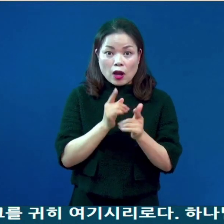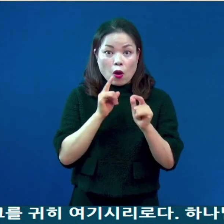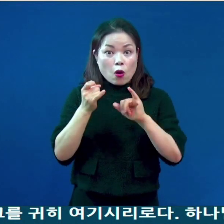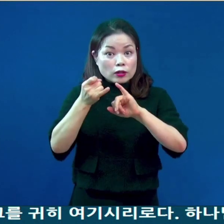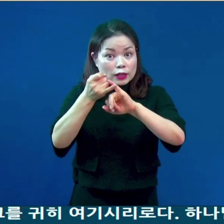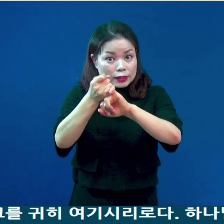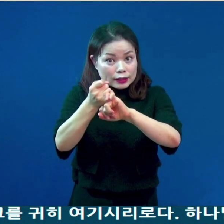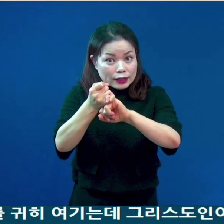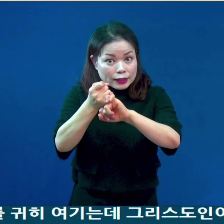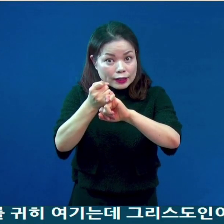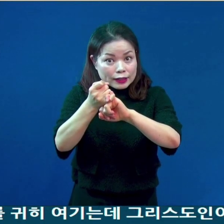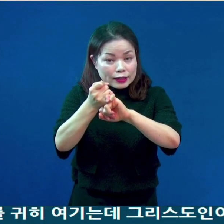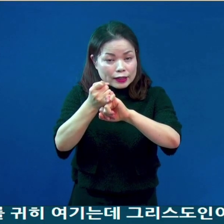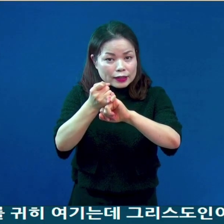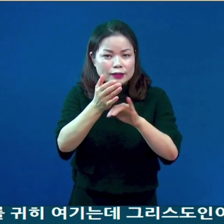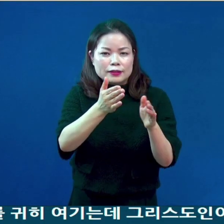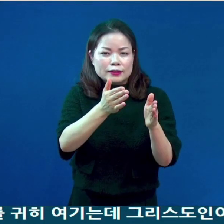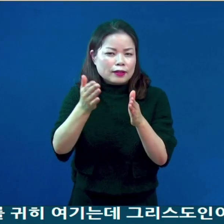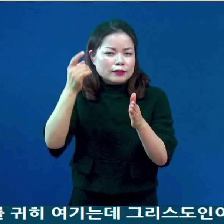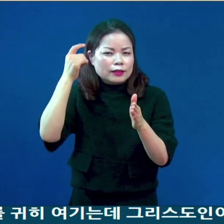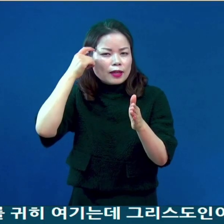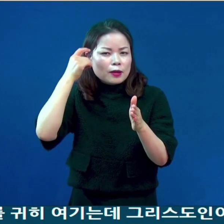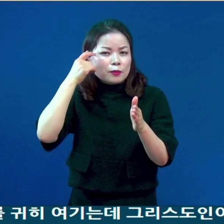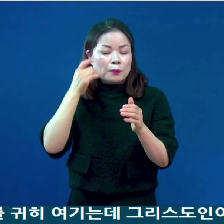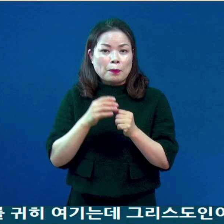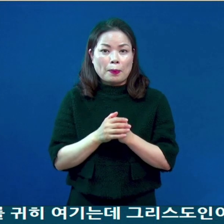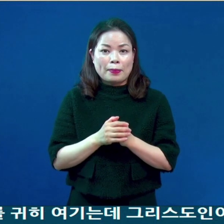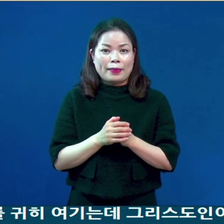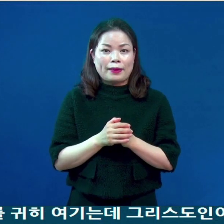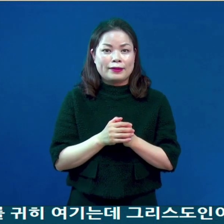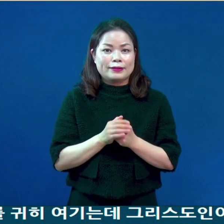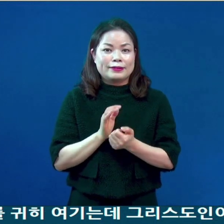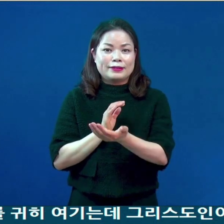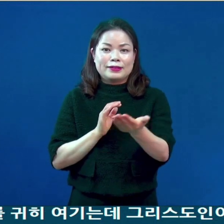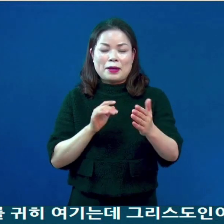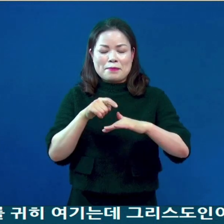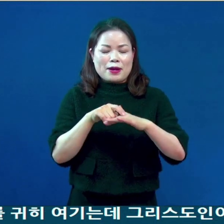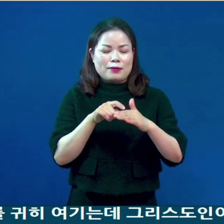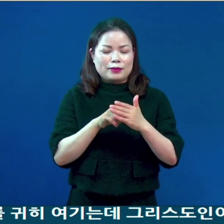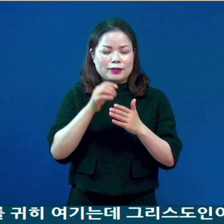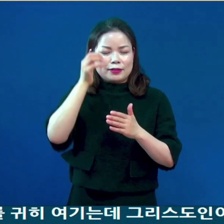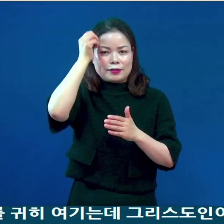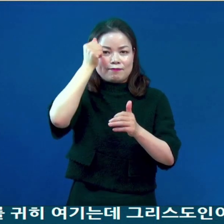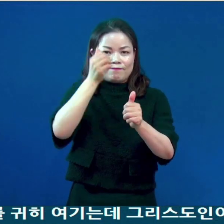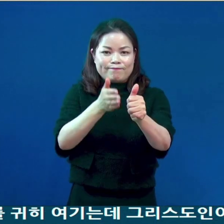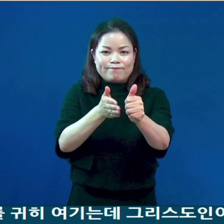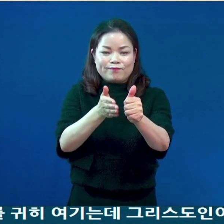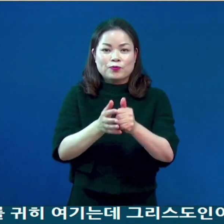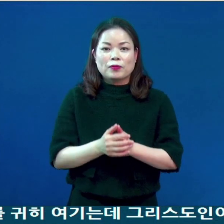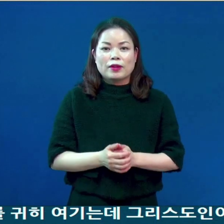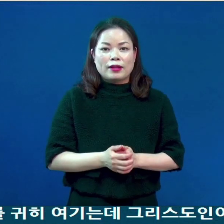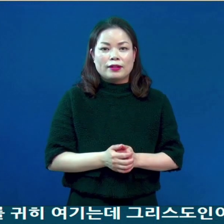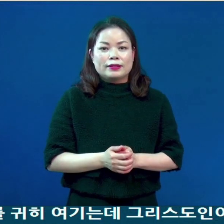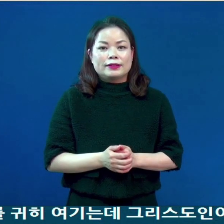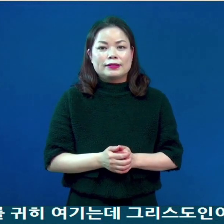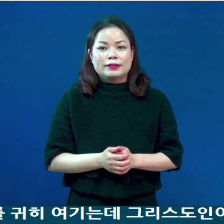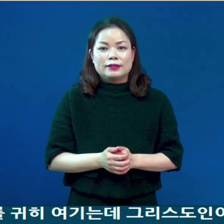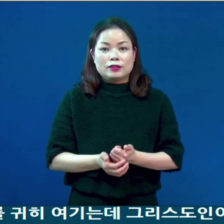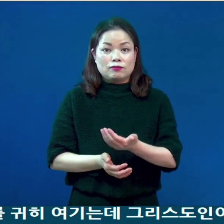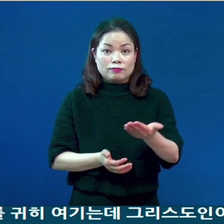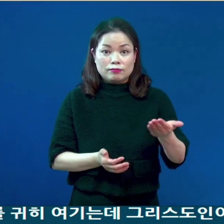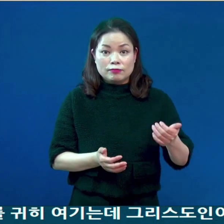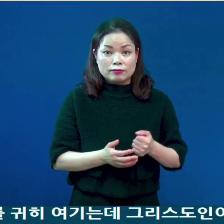조금 정리를 합니다. 잘 한번 여러분 마음속에 담아주시길 바랍니다.